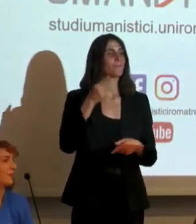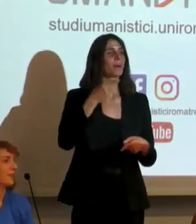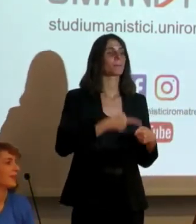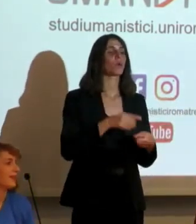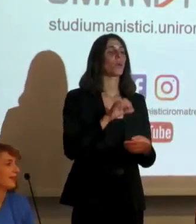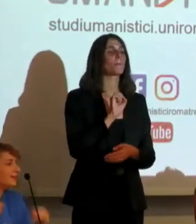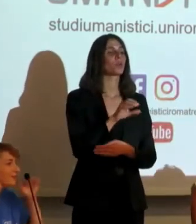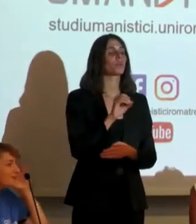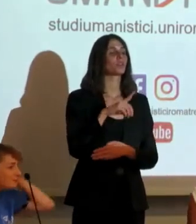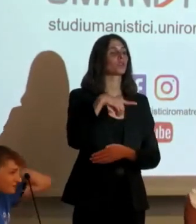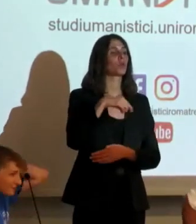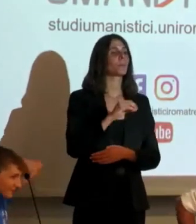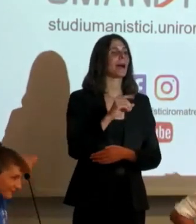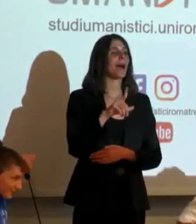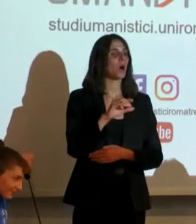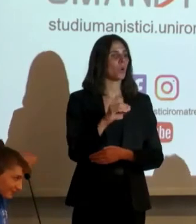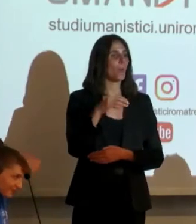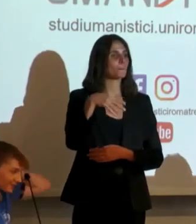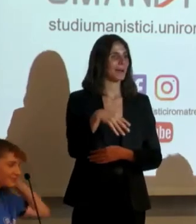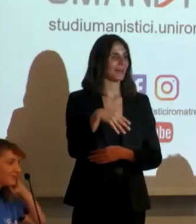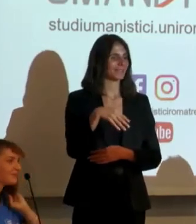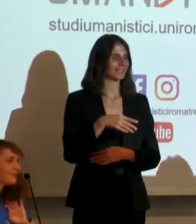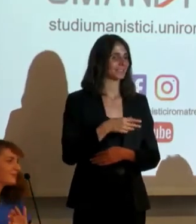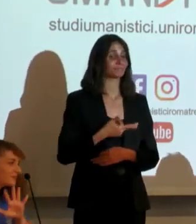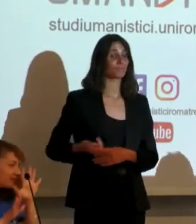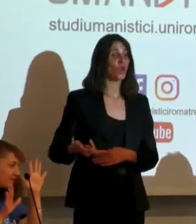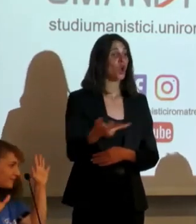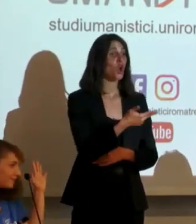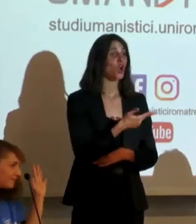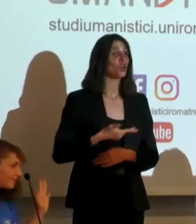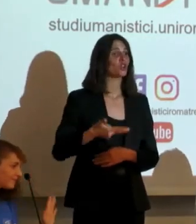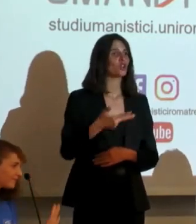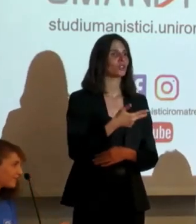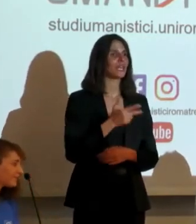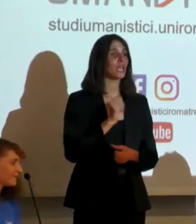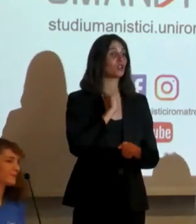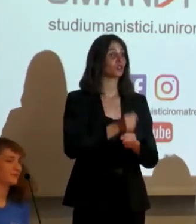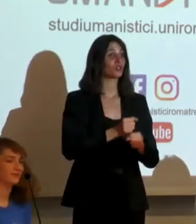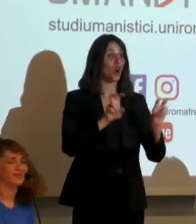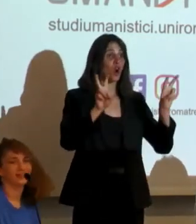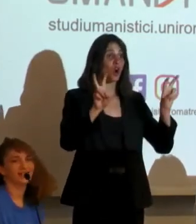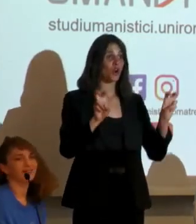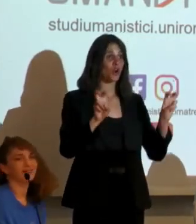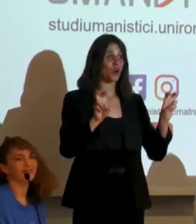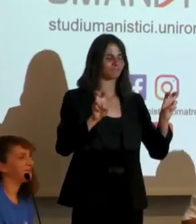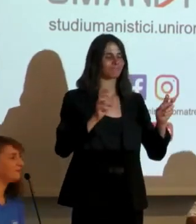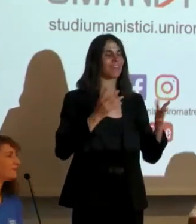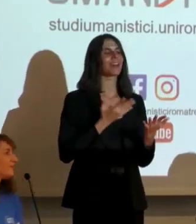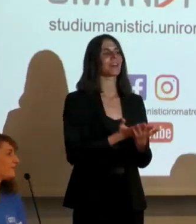Mattera, che vi introdurranno al fantastico mondo della storia.